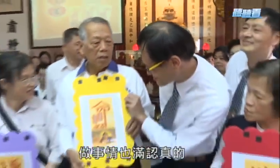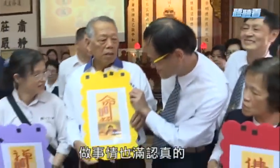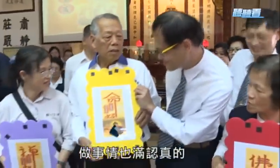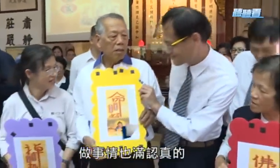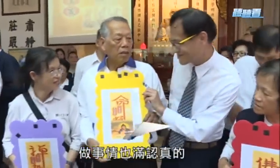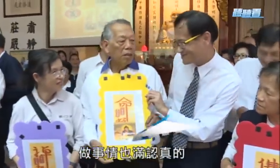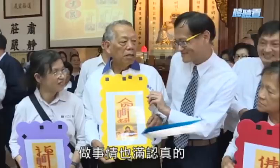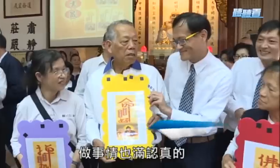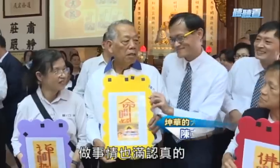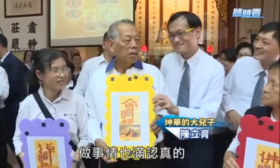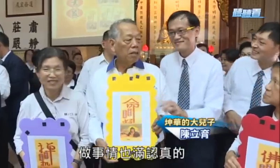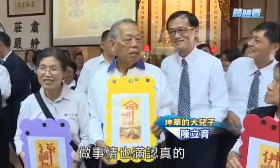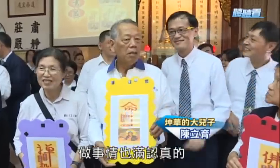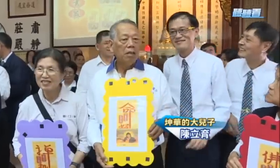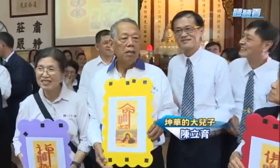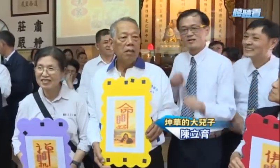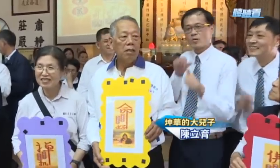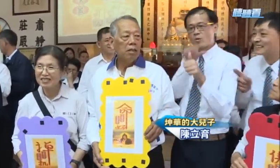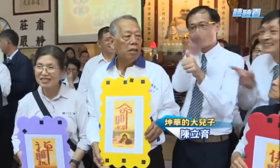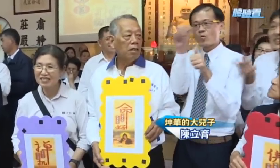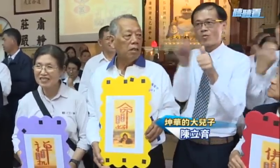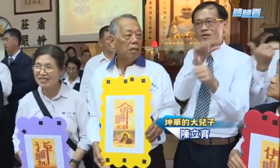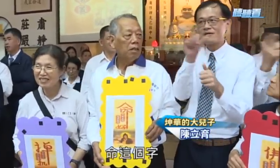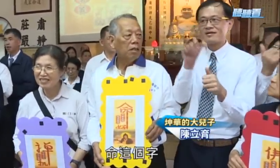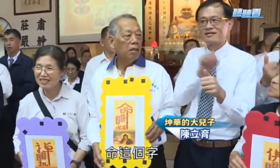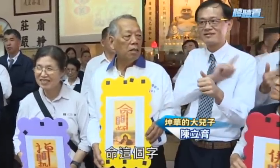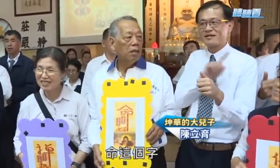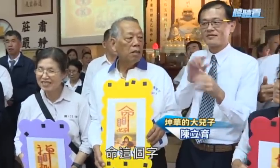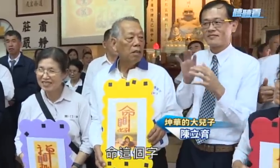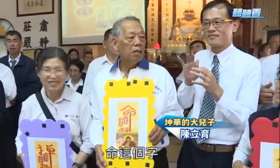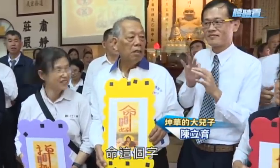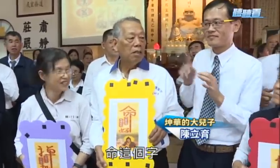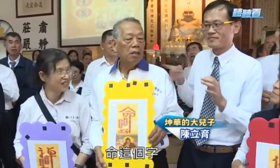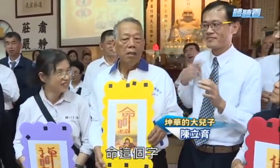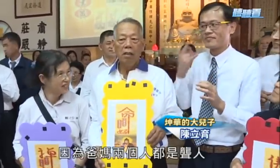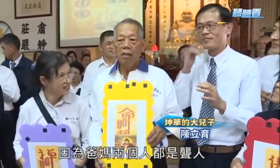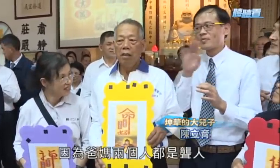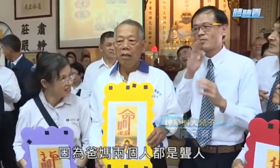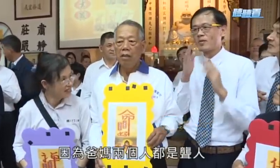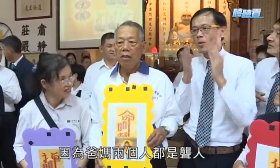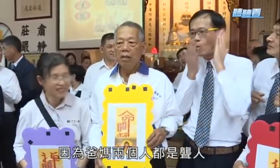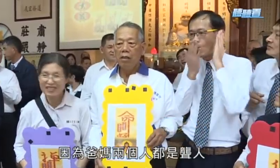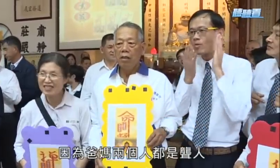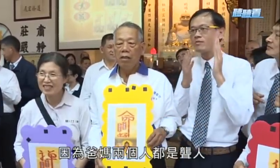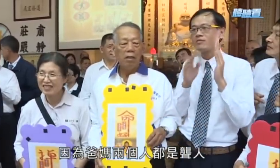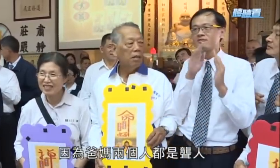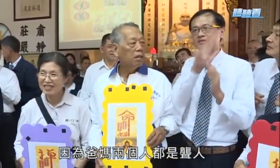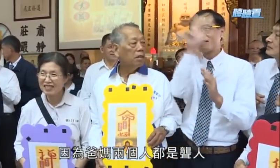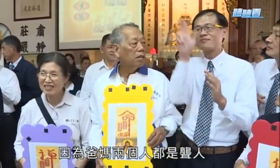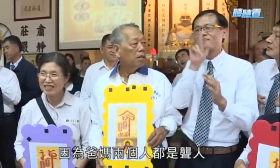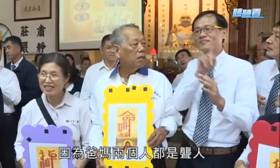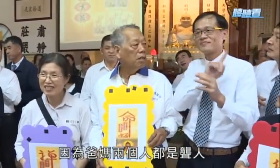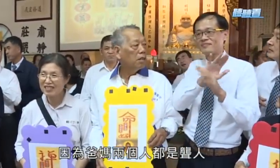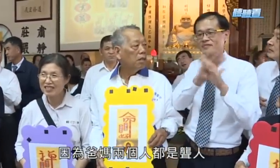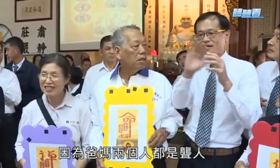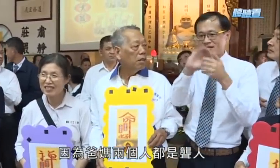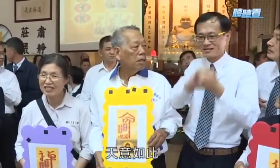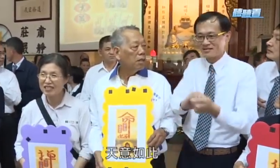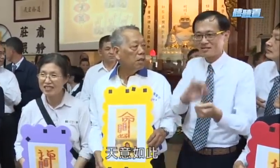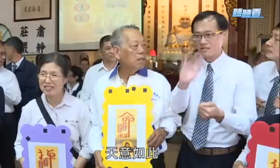情也蛮认真的。 命这个字啊，因为爸妈两个人都是聋人，天意如